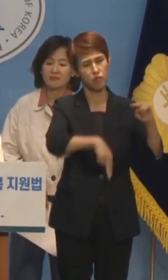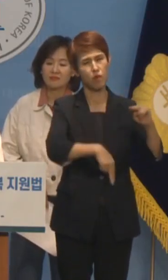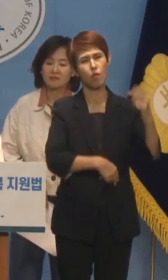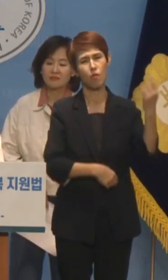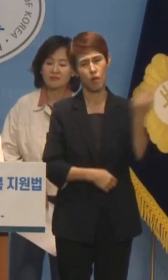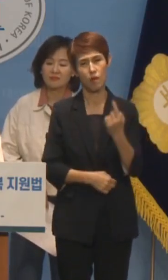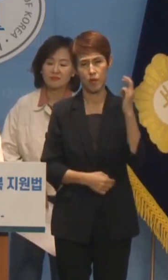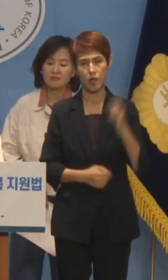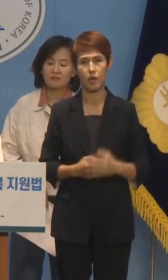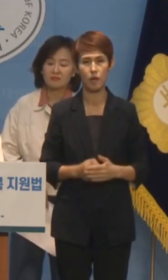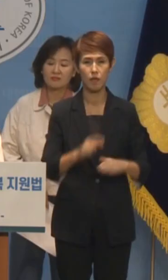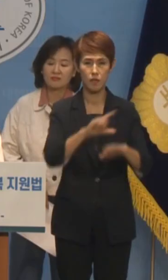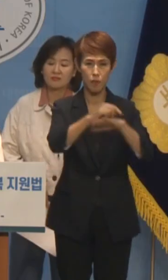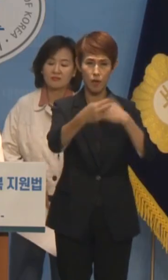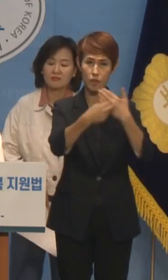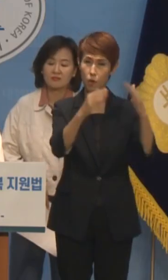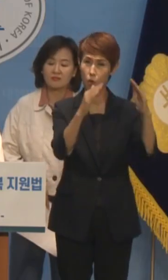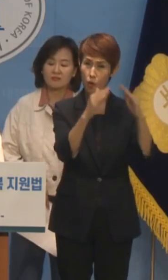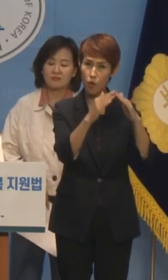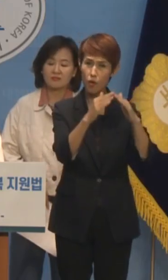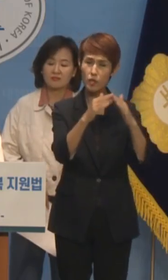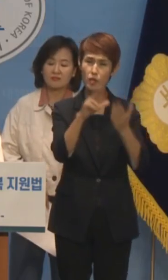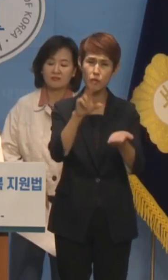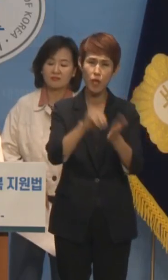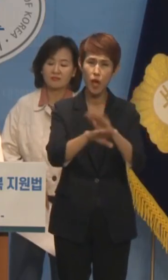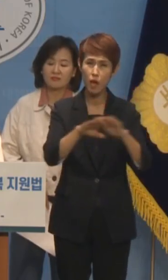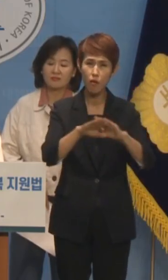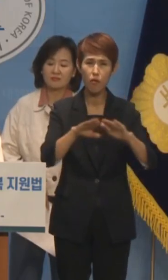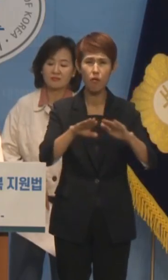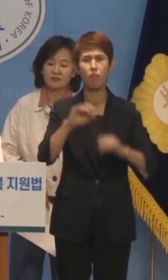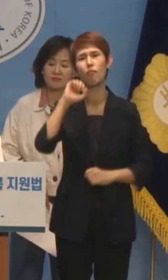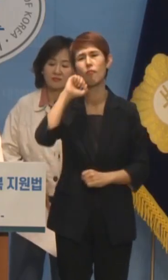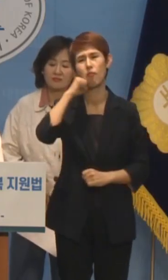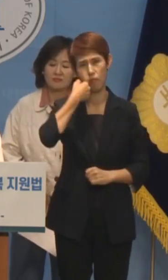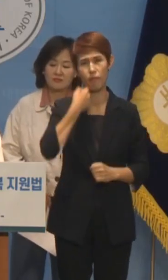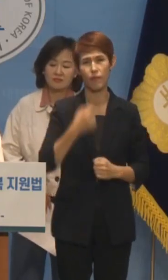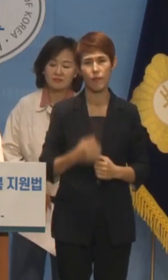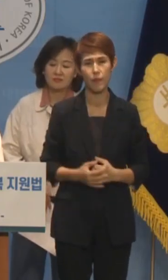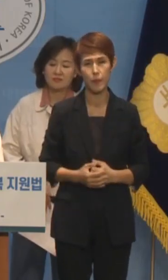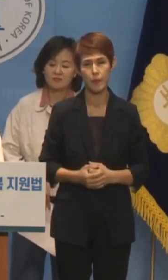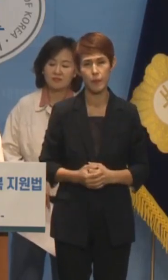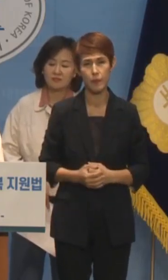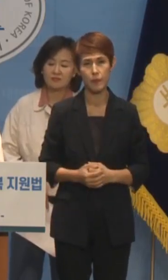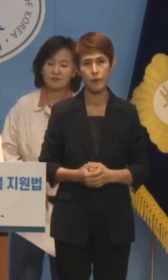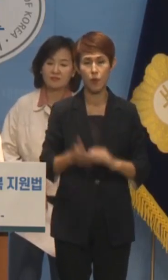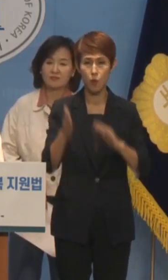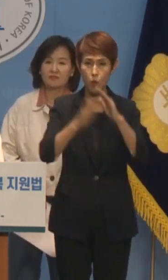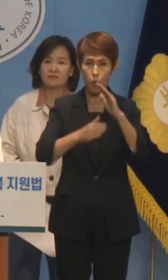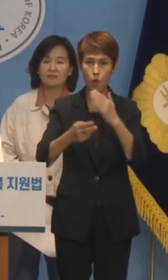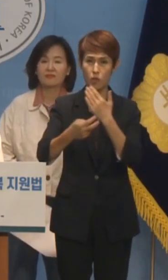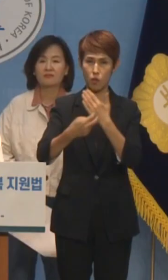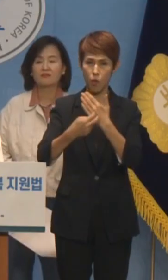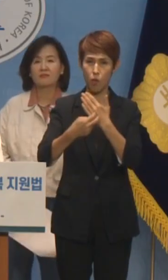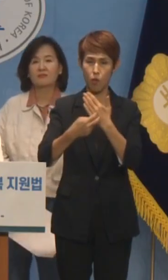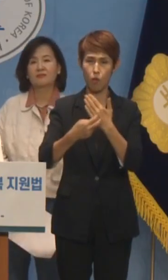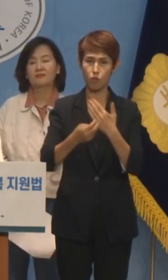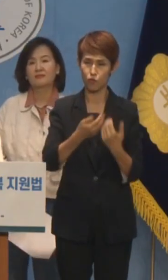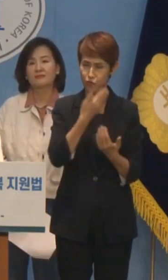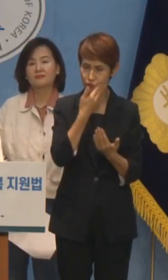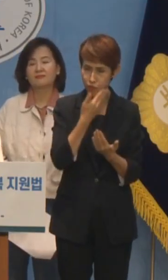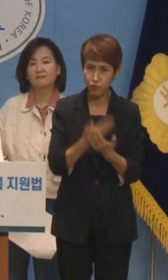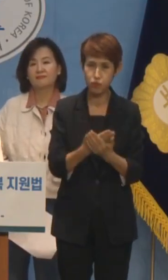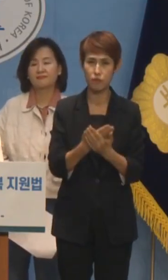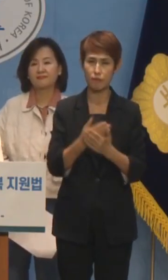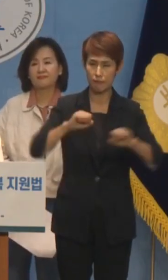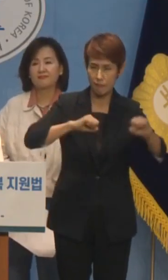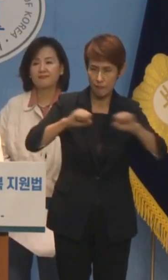이제 지방의료원은 이 위기를 넘어갈 힘조차 없습니다. 공공의료 최전선에서 일하는